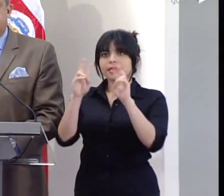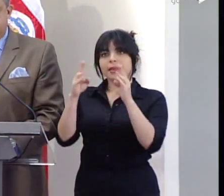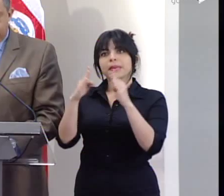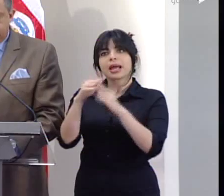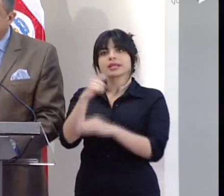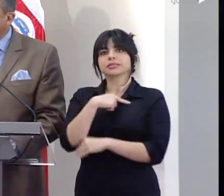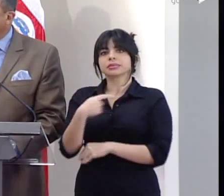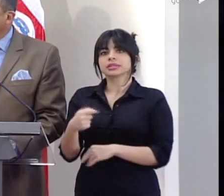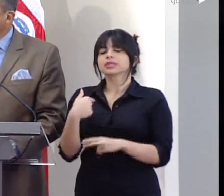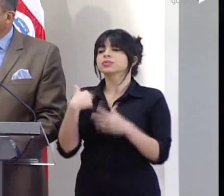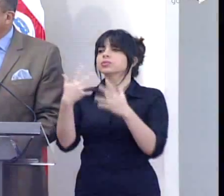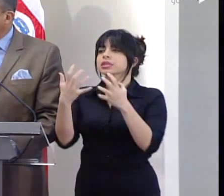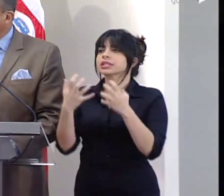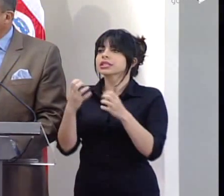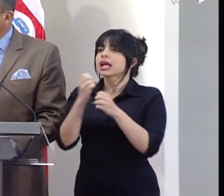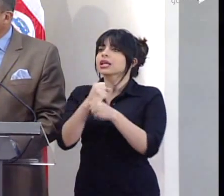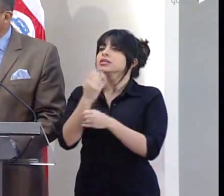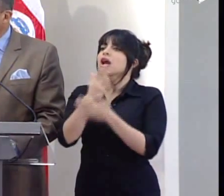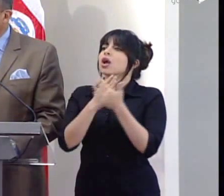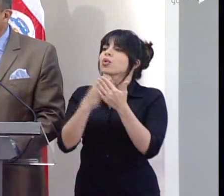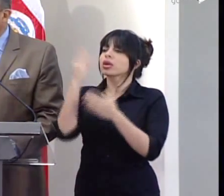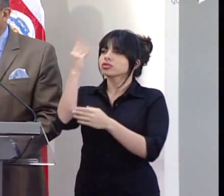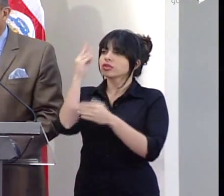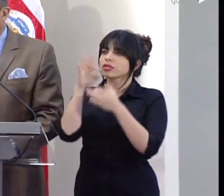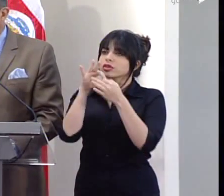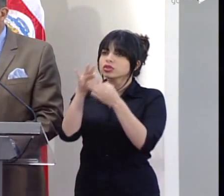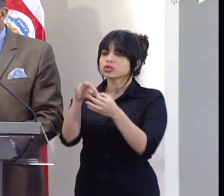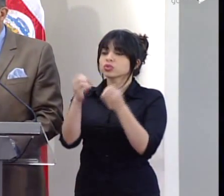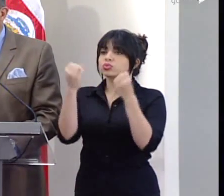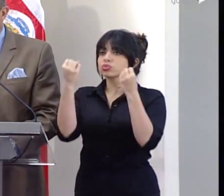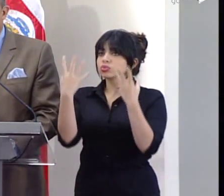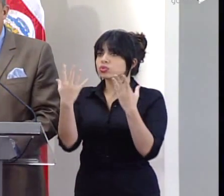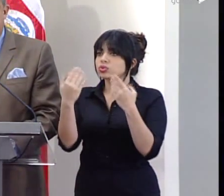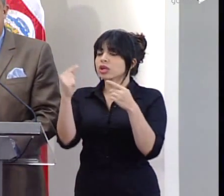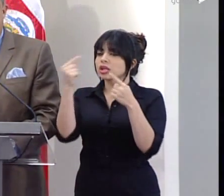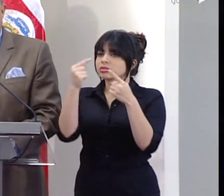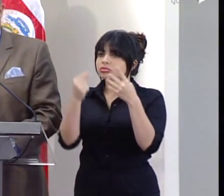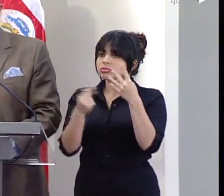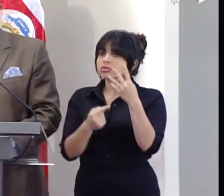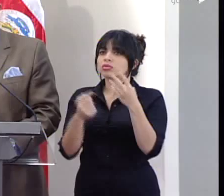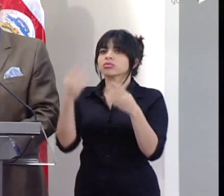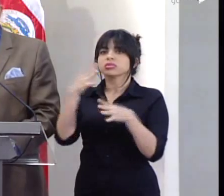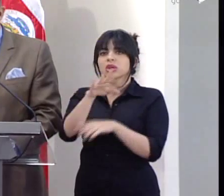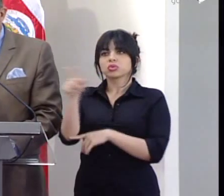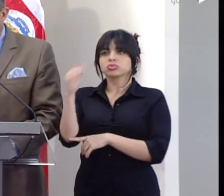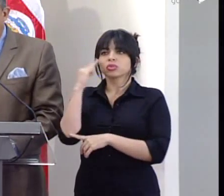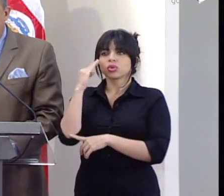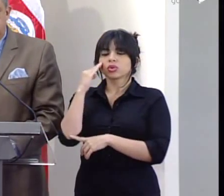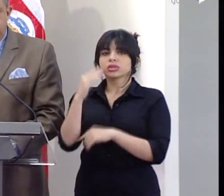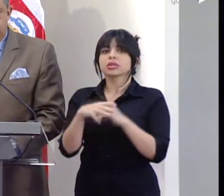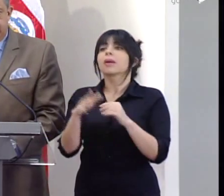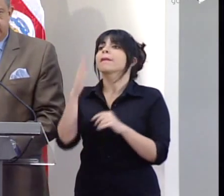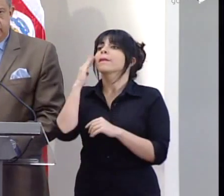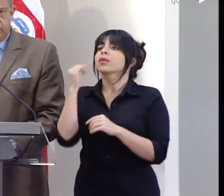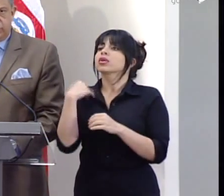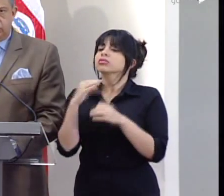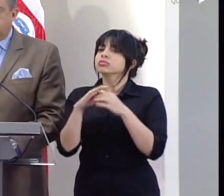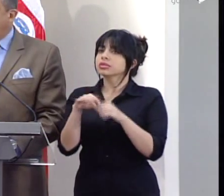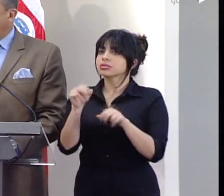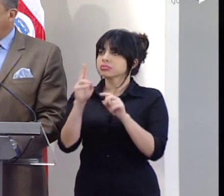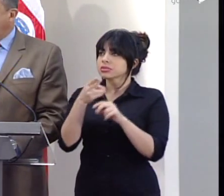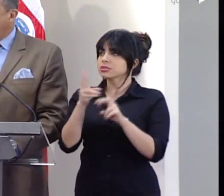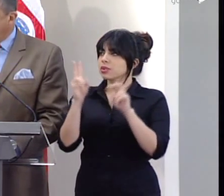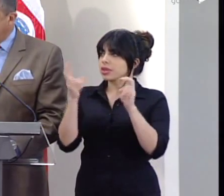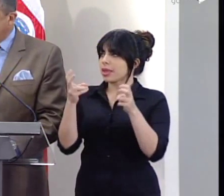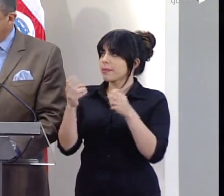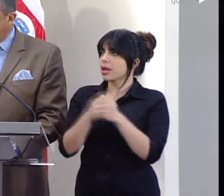Casa Presidencial, quisiera hacer algunas reflexiones, muchas de cuyo contenido ya ustedes conocen, porque aludí a este mismo